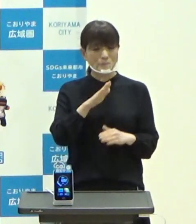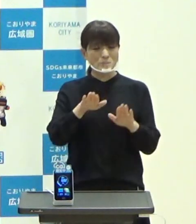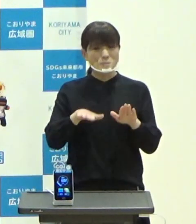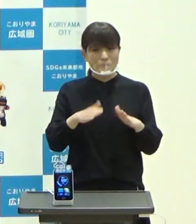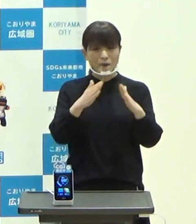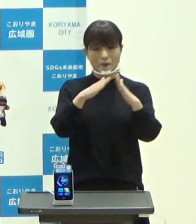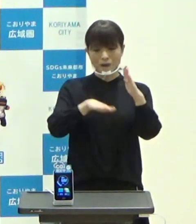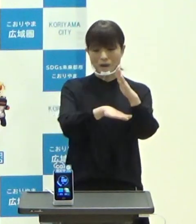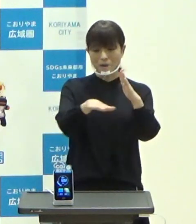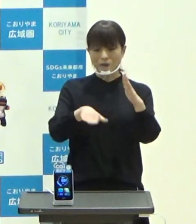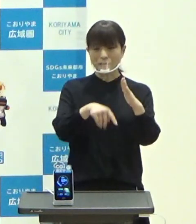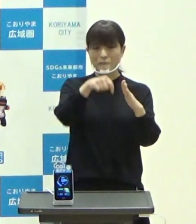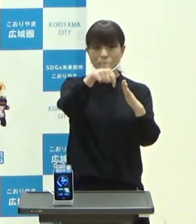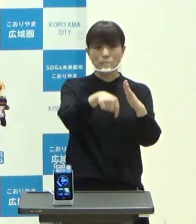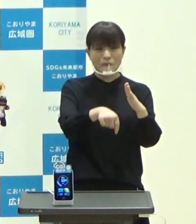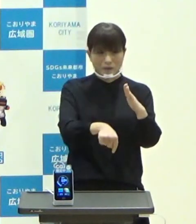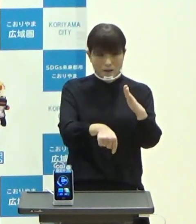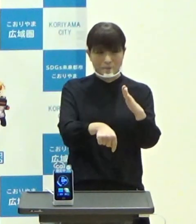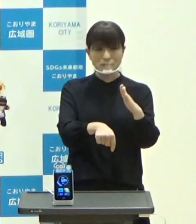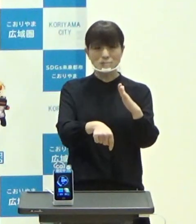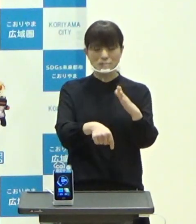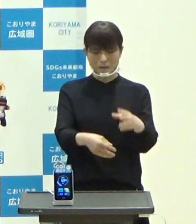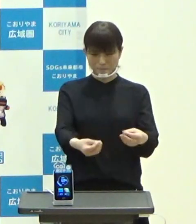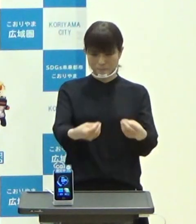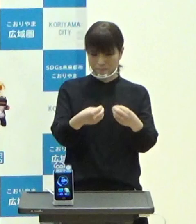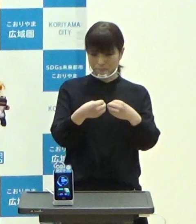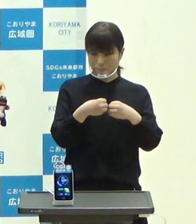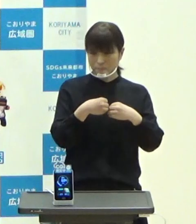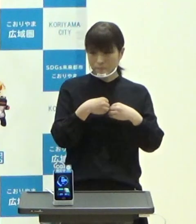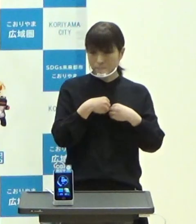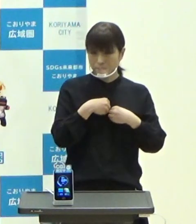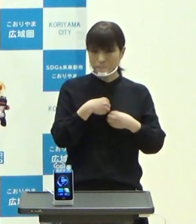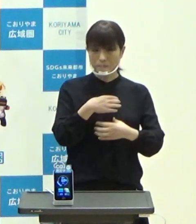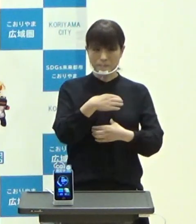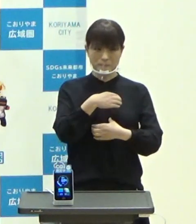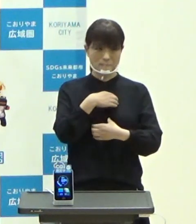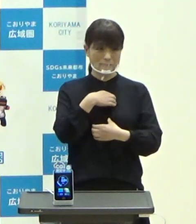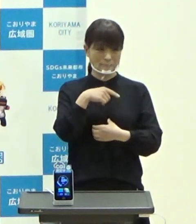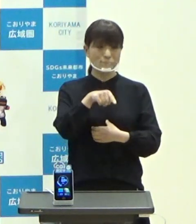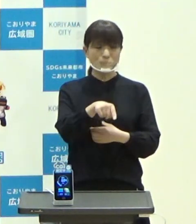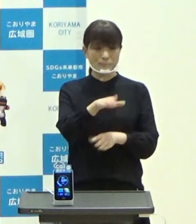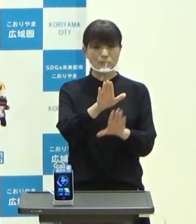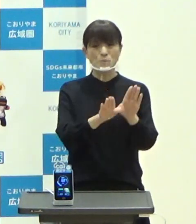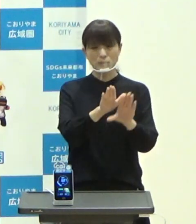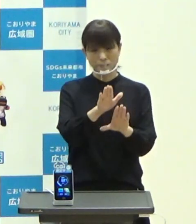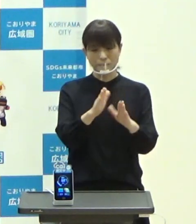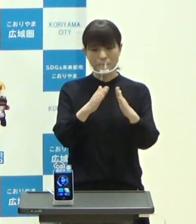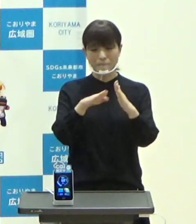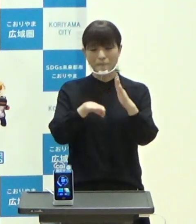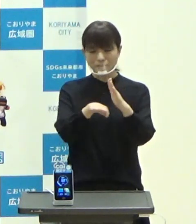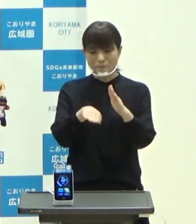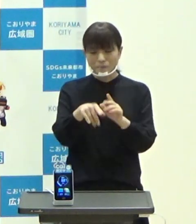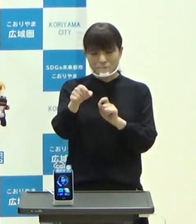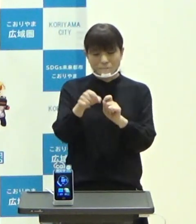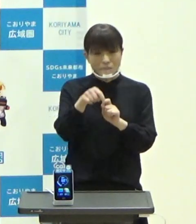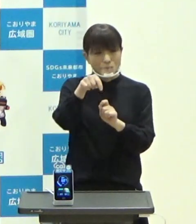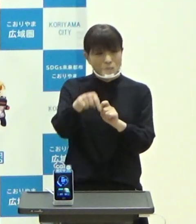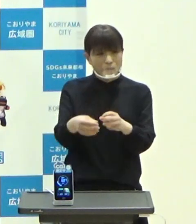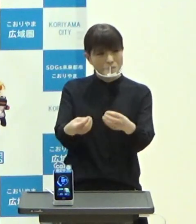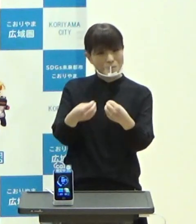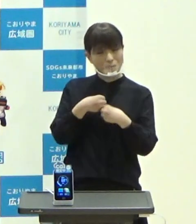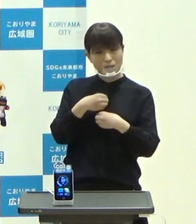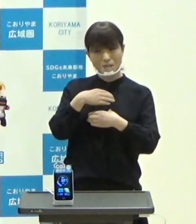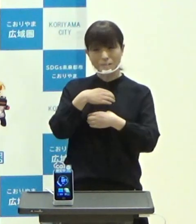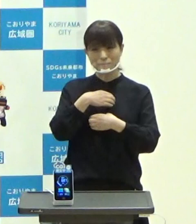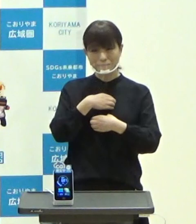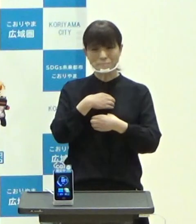内ですね、グラフにありますの通り、非常に家庭内、本当に身近なところでございますので、もう